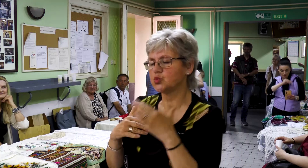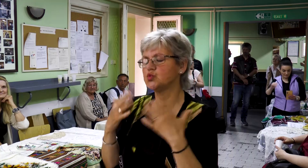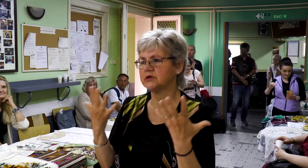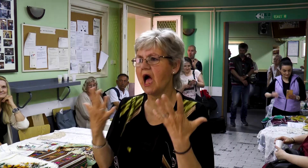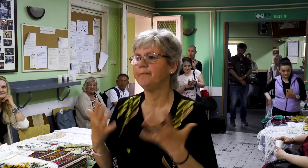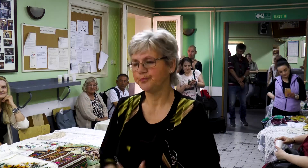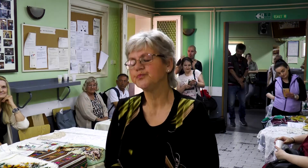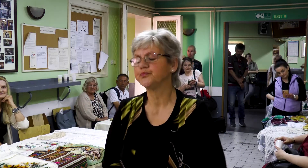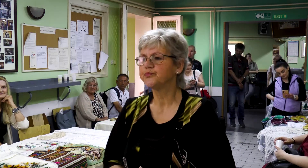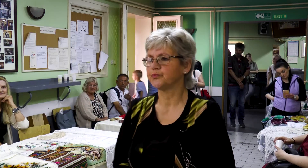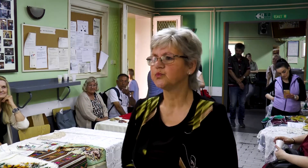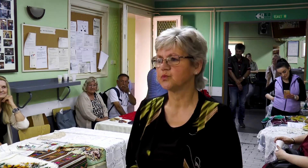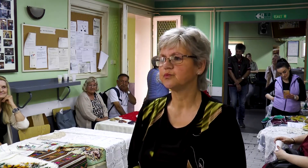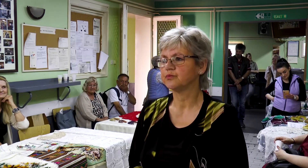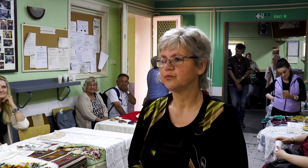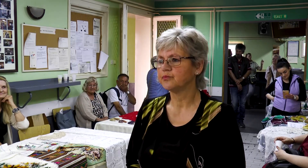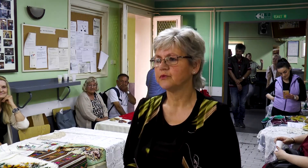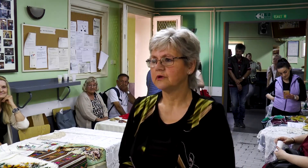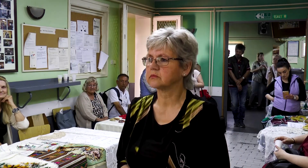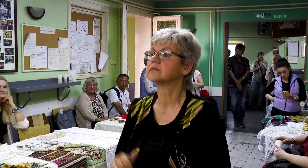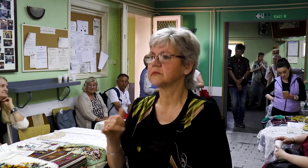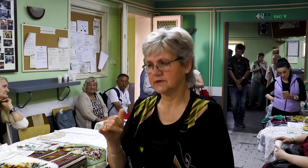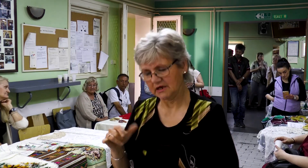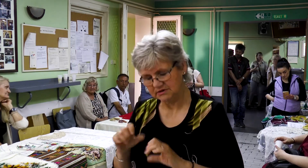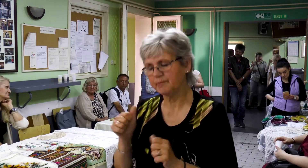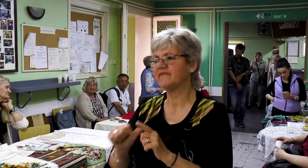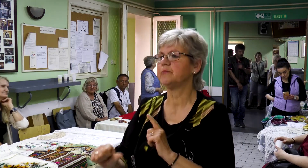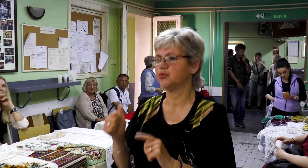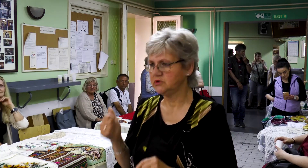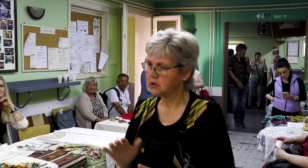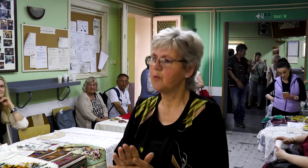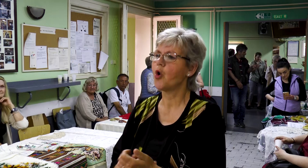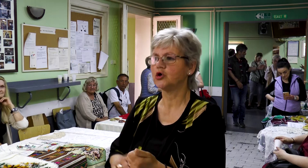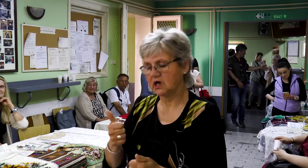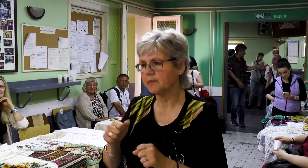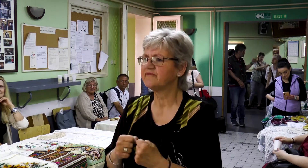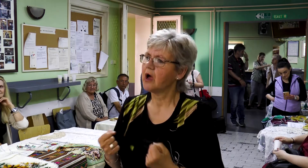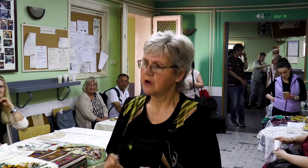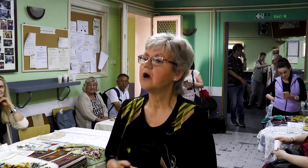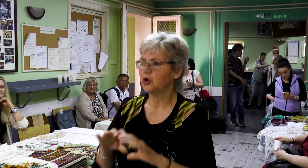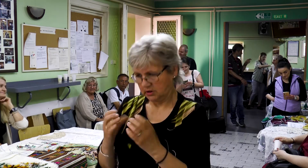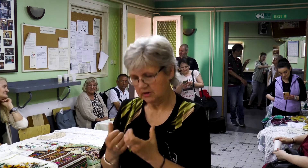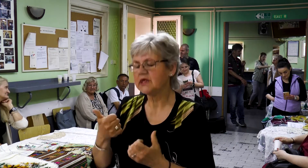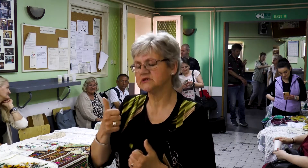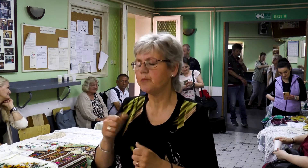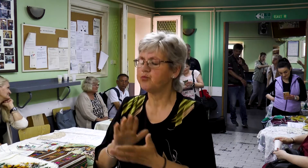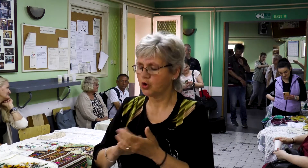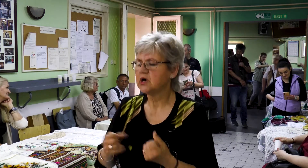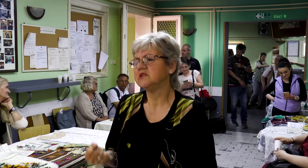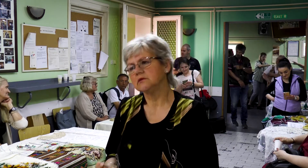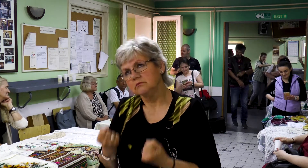čast onima koji nas obučavaju.